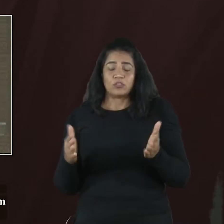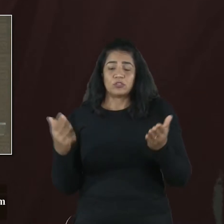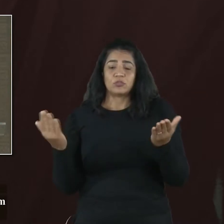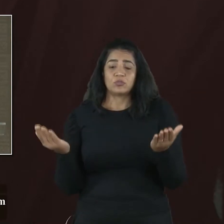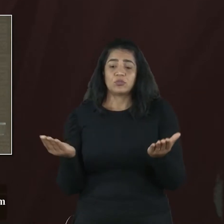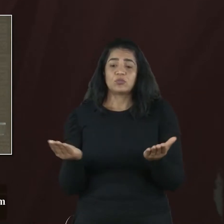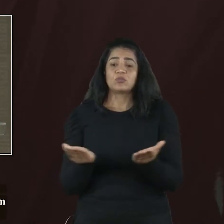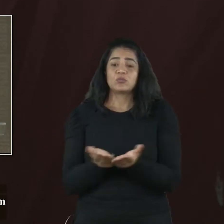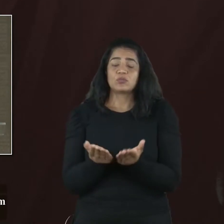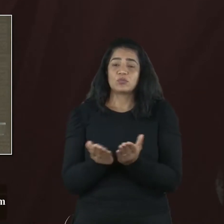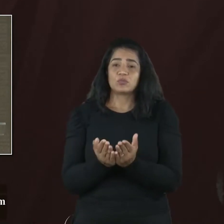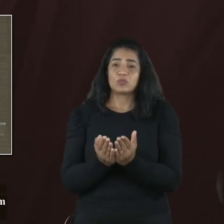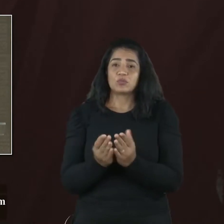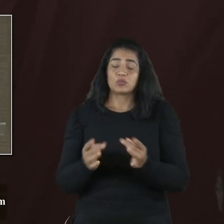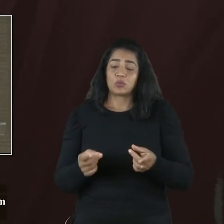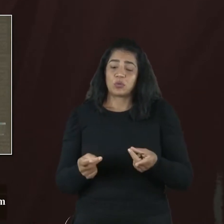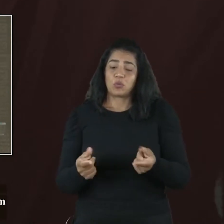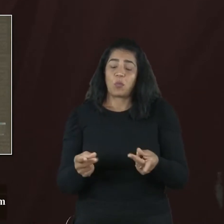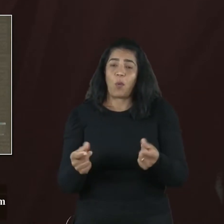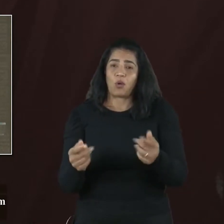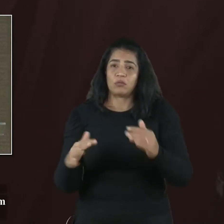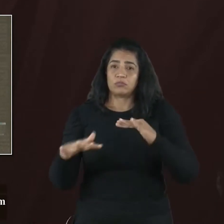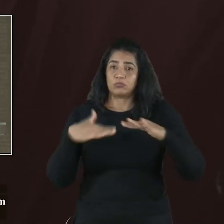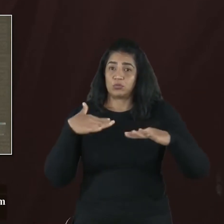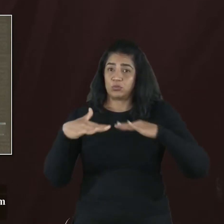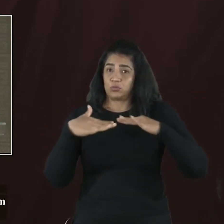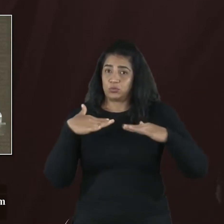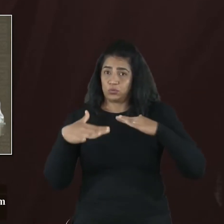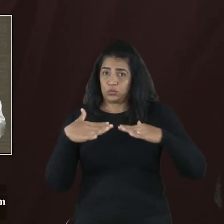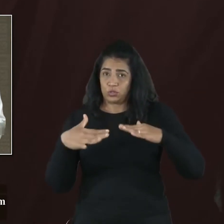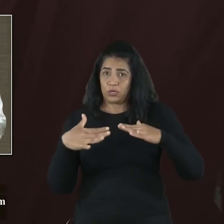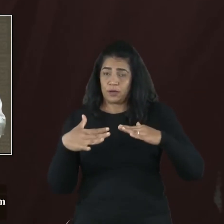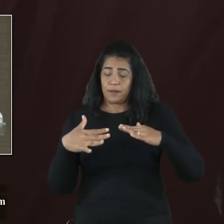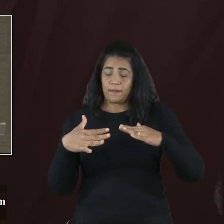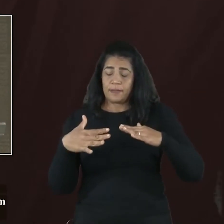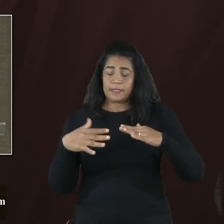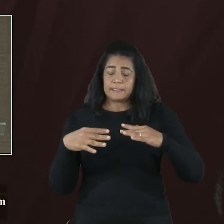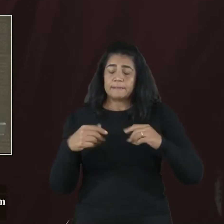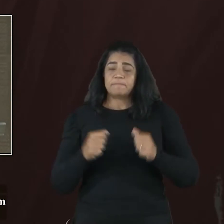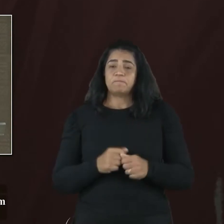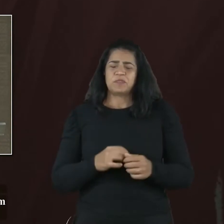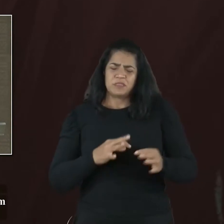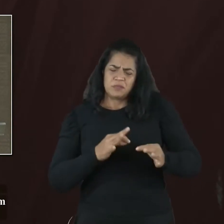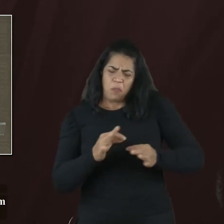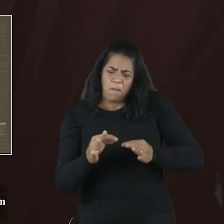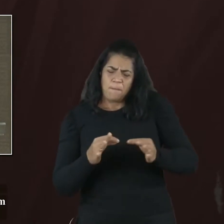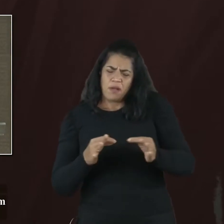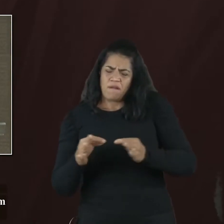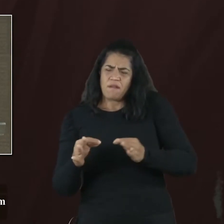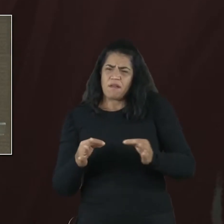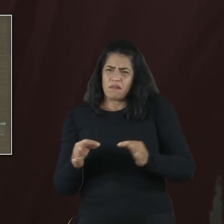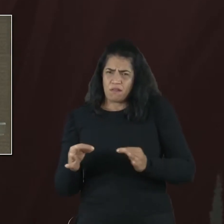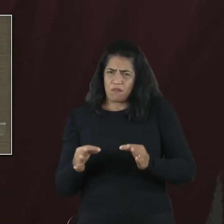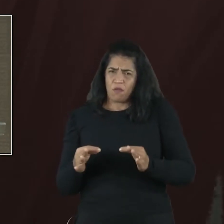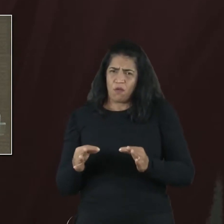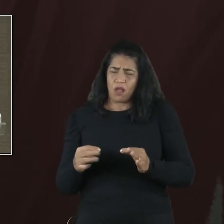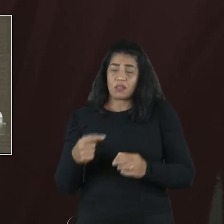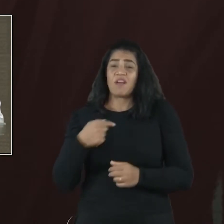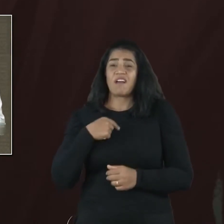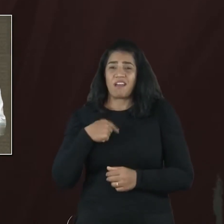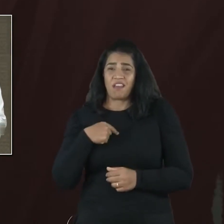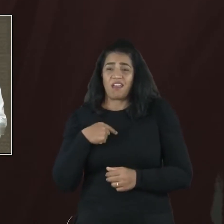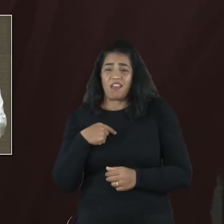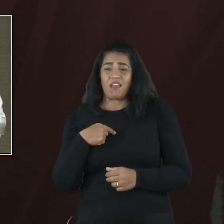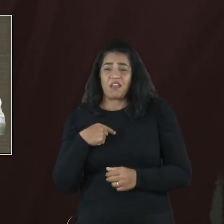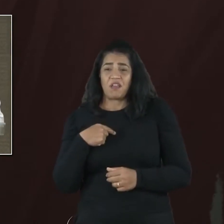vocês estão sendo treinados, sendo, né, aperfeiçoados, e eu ouvi muitos testemunhos dizendo, lá vem,